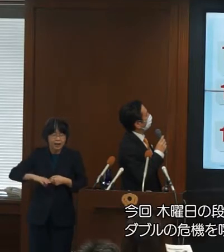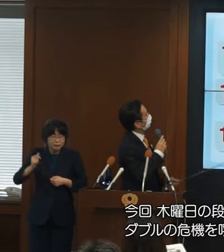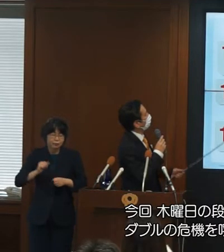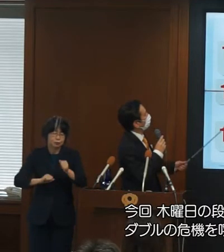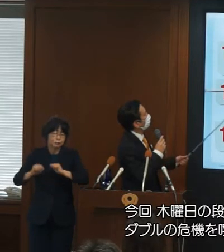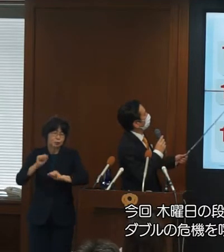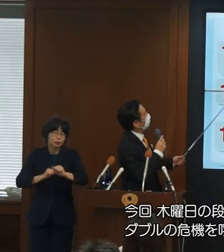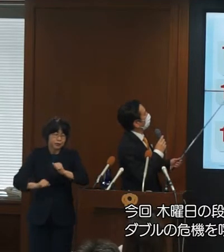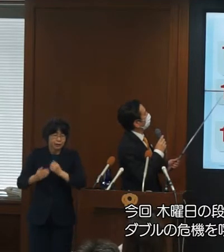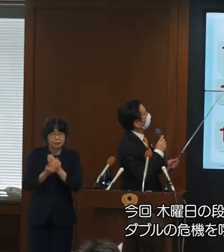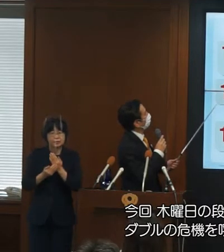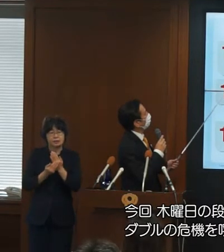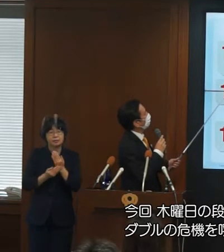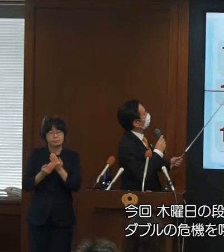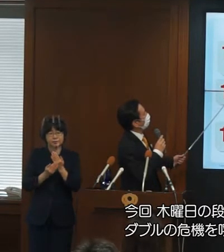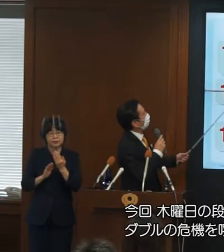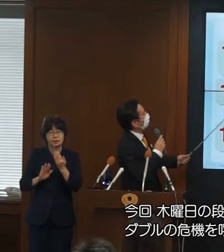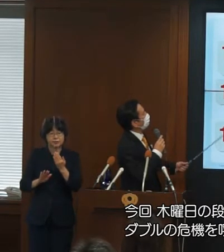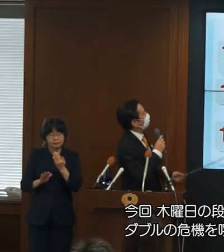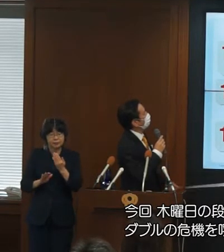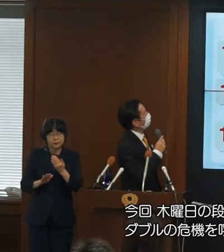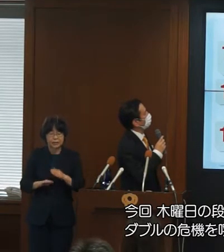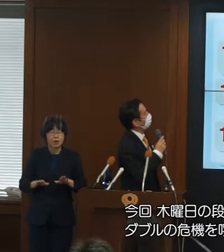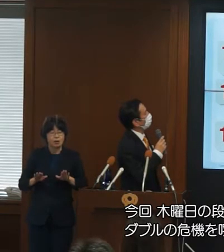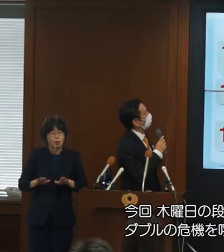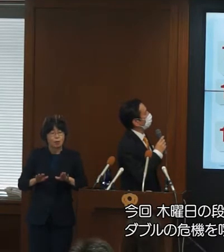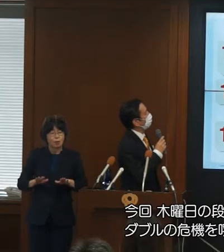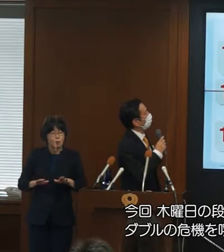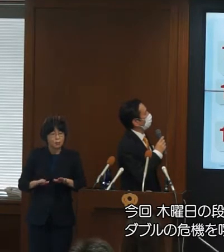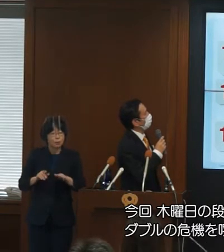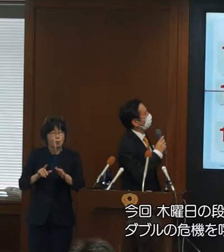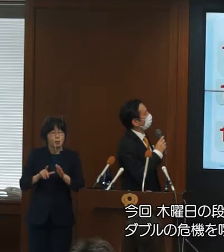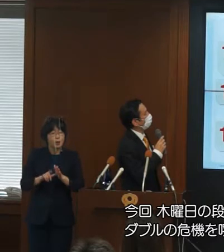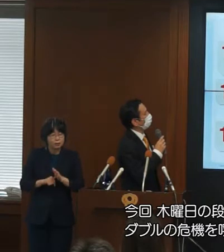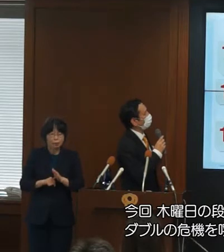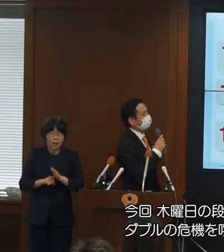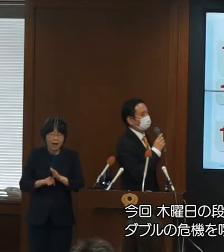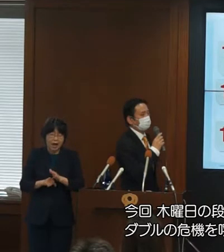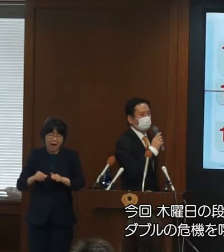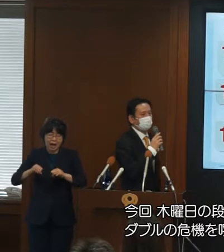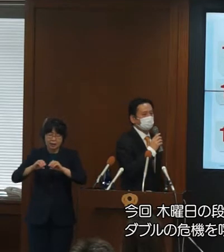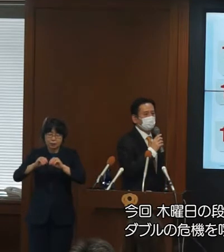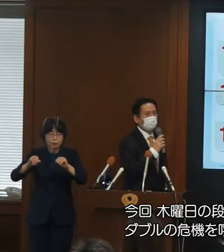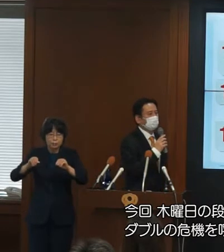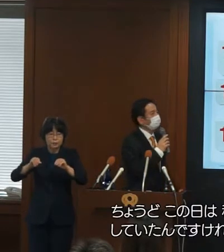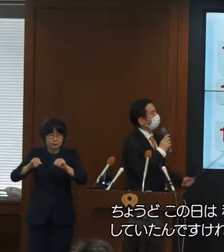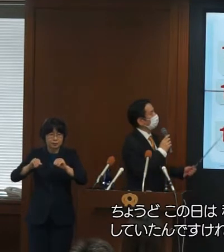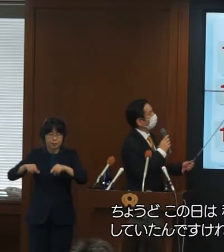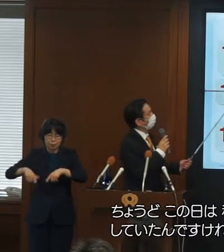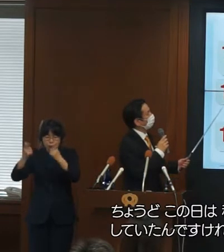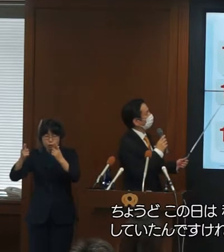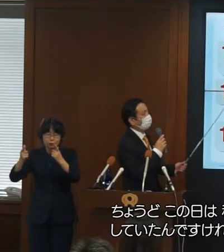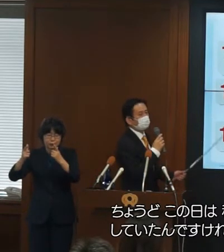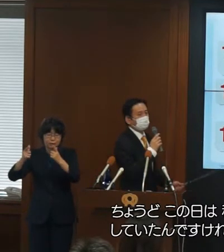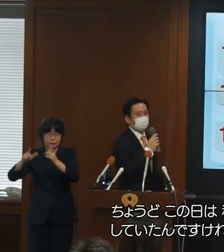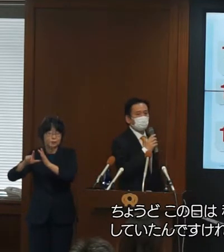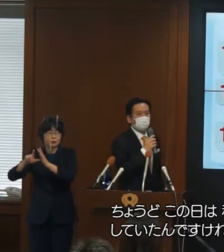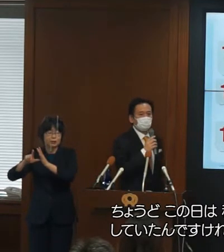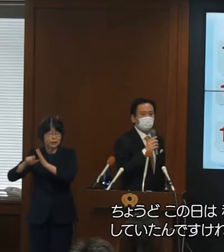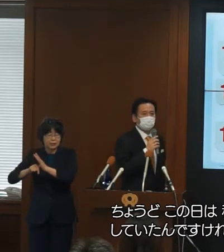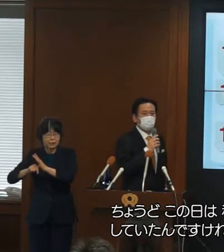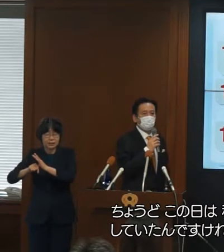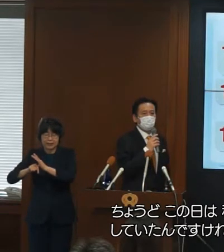ども、今回木曜日の段階で臨時記者会見でダムの危機を呼びかけました。ちょうどこの日は